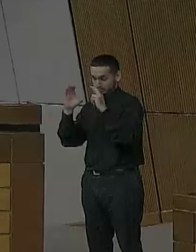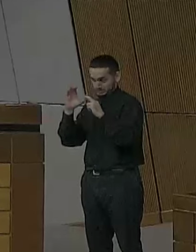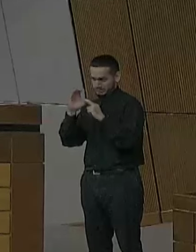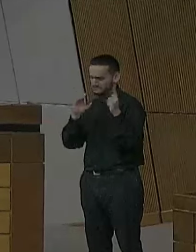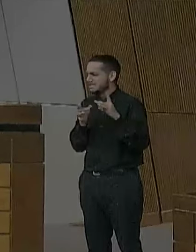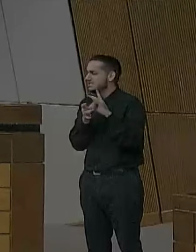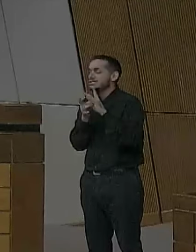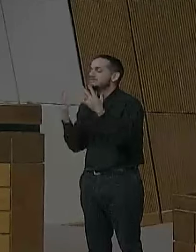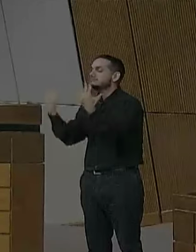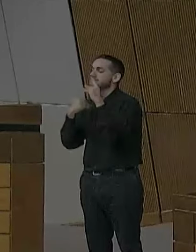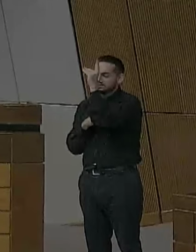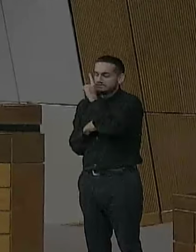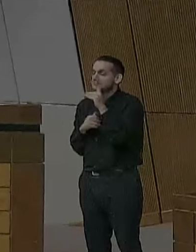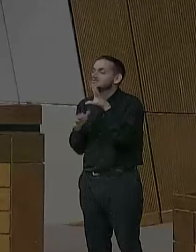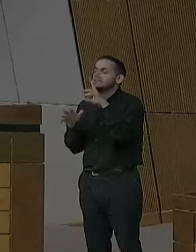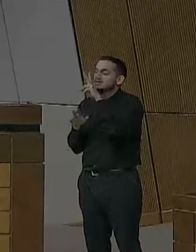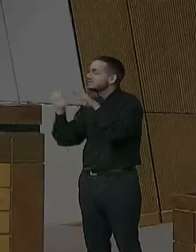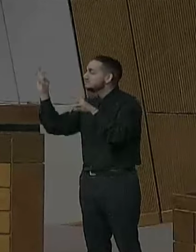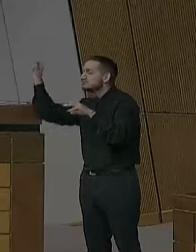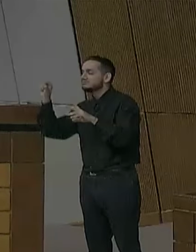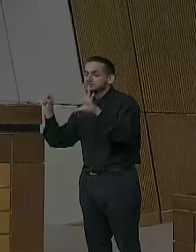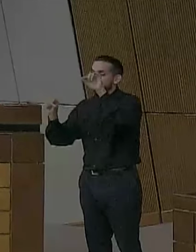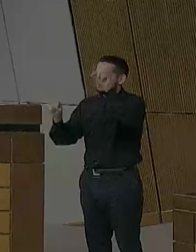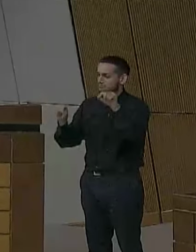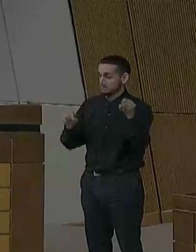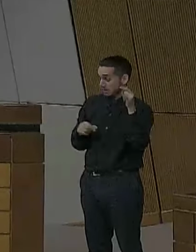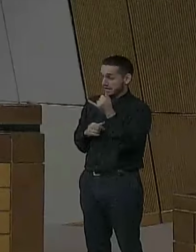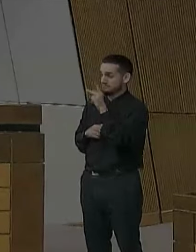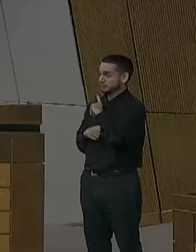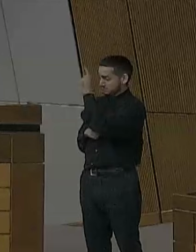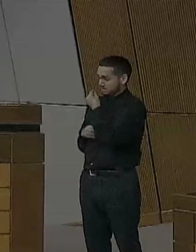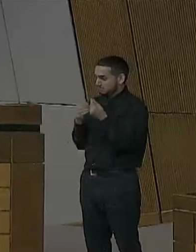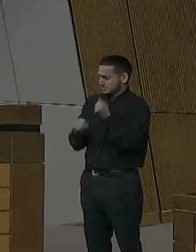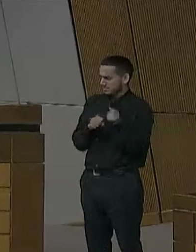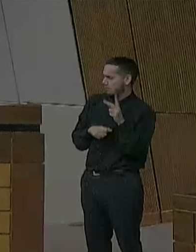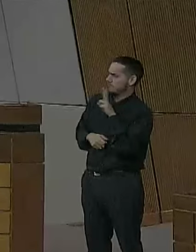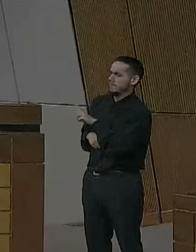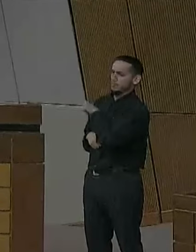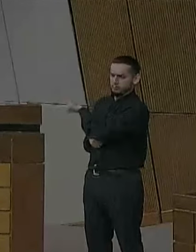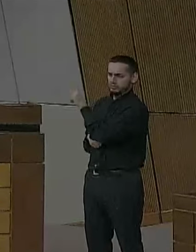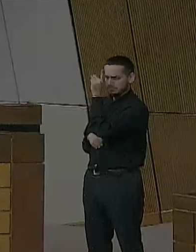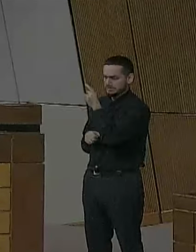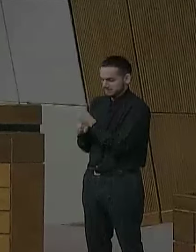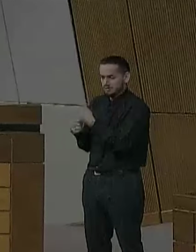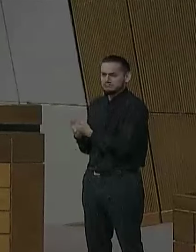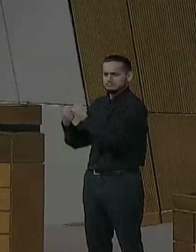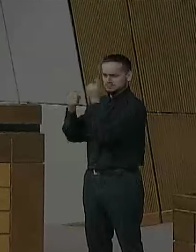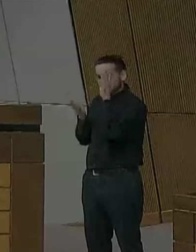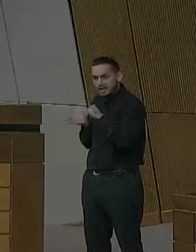bien estamos satisfechos con los resultados, creemos que el desafío de lo que tenemos por delante es mucho